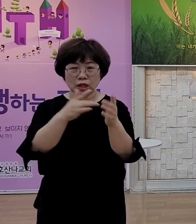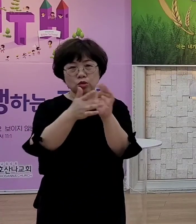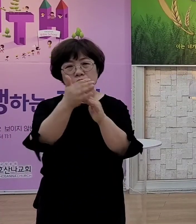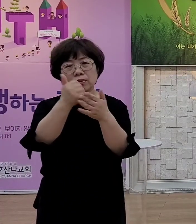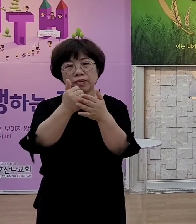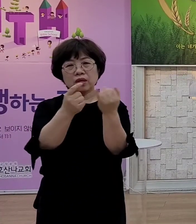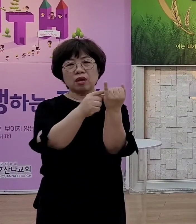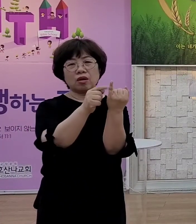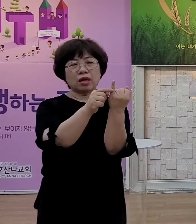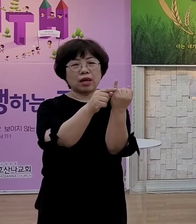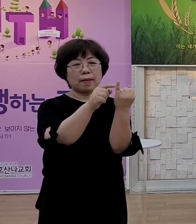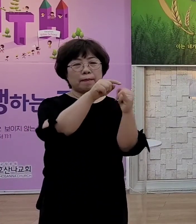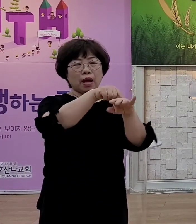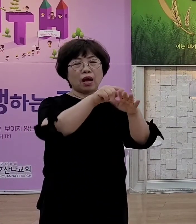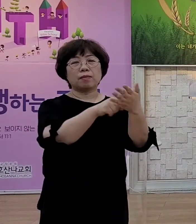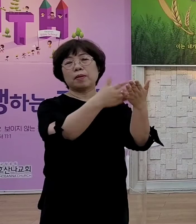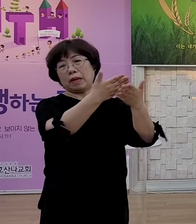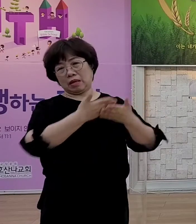받으신 거예요.